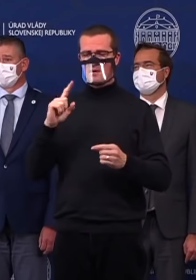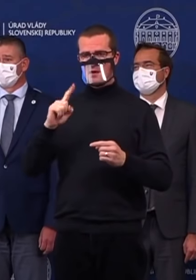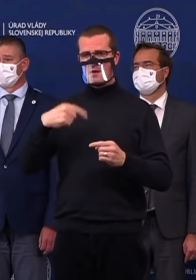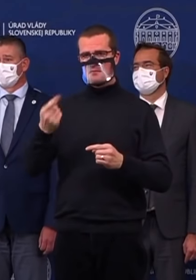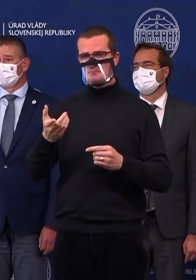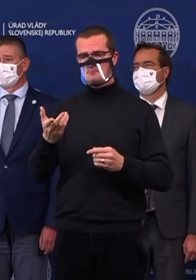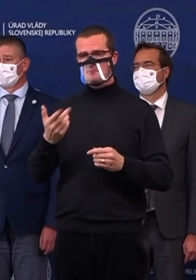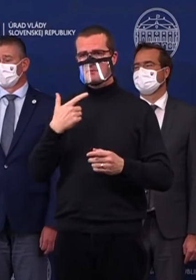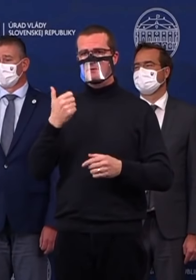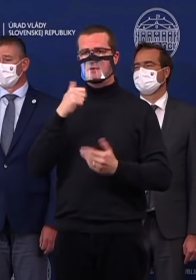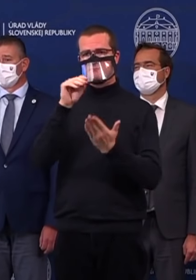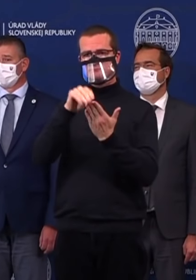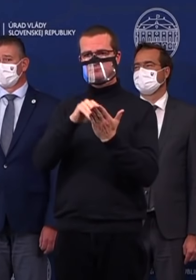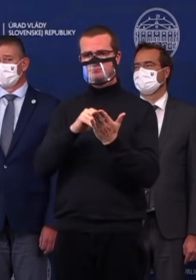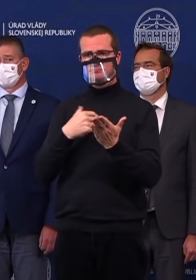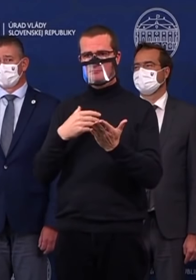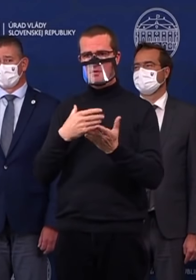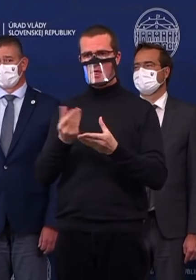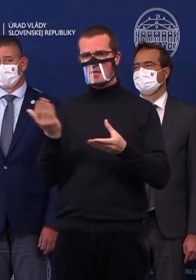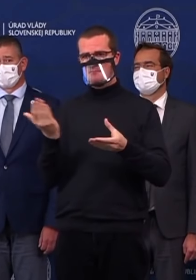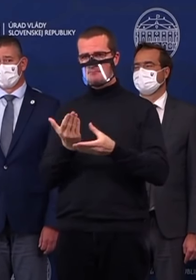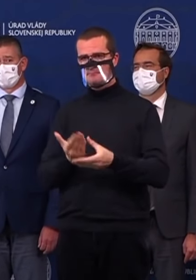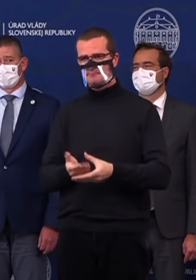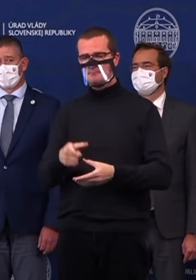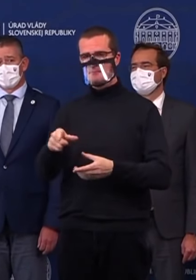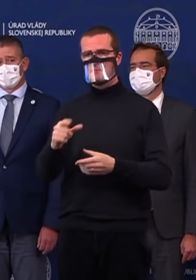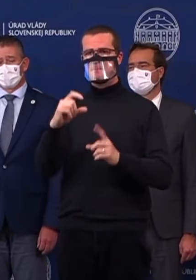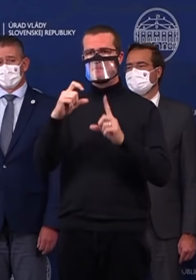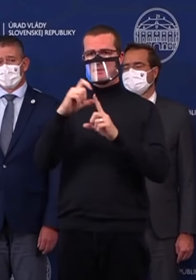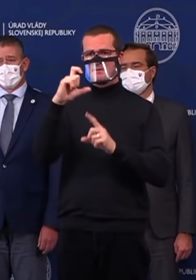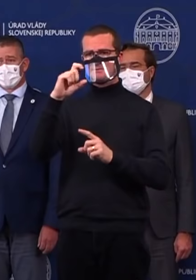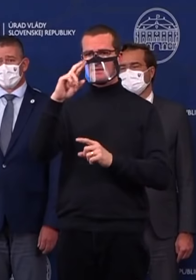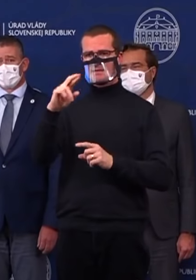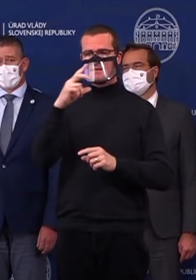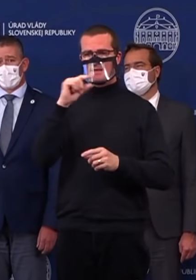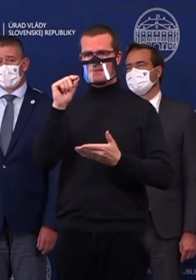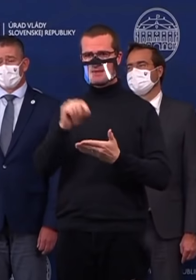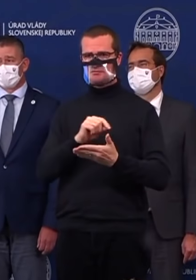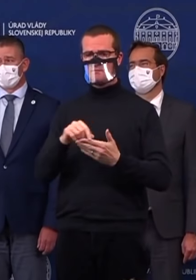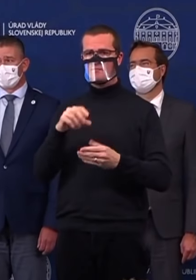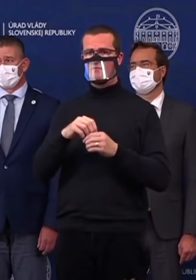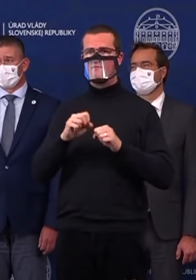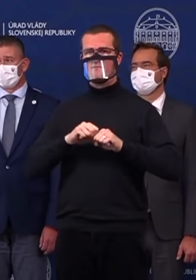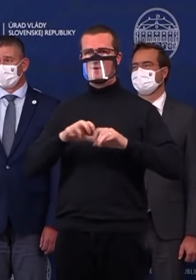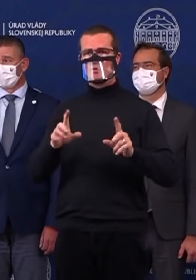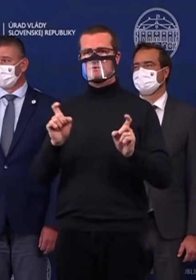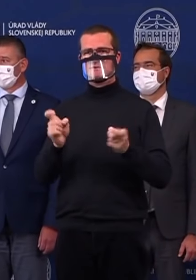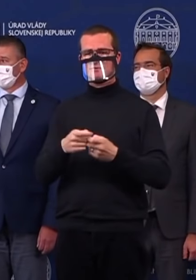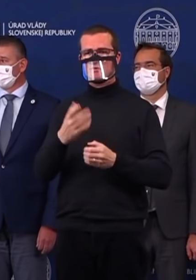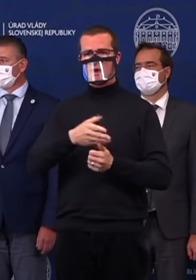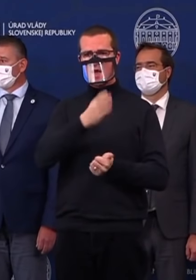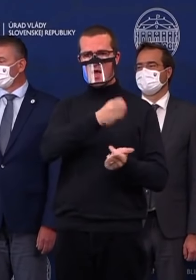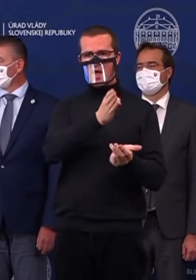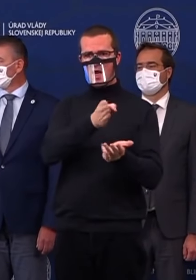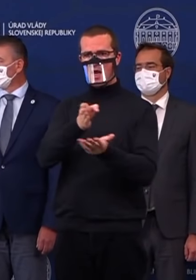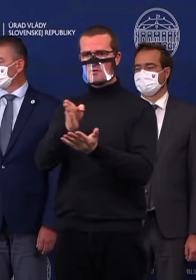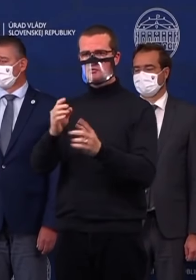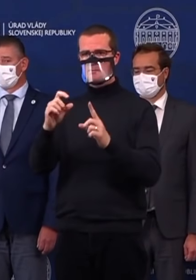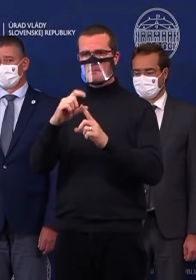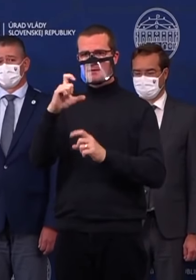základe údajov, ktoré sme mali z PCR testovania a na základe vírusovej nálože, ktorá sa zistuje pri každom jednom